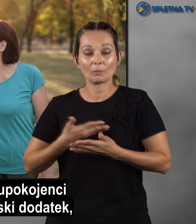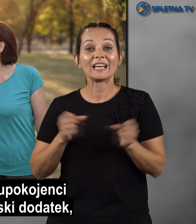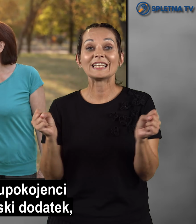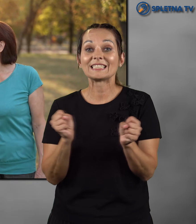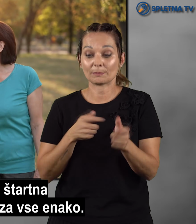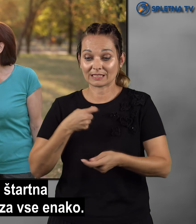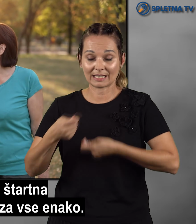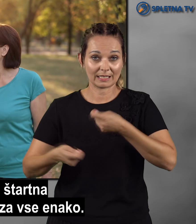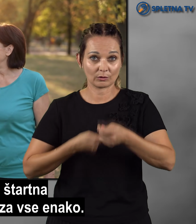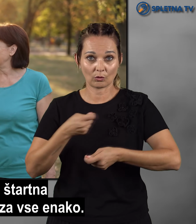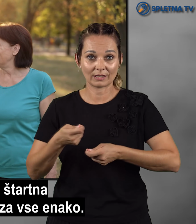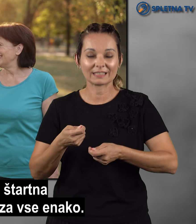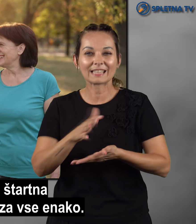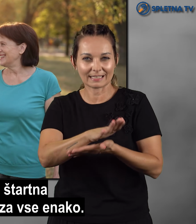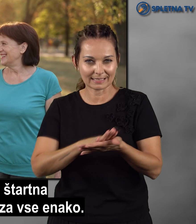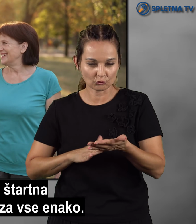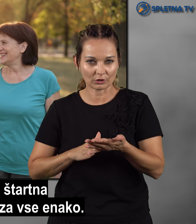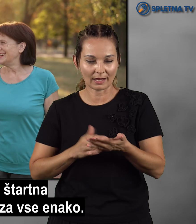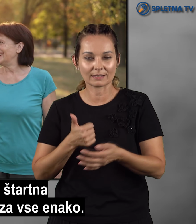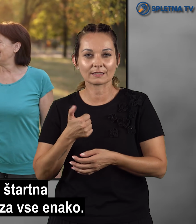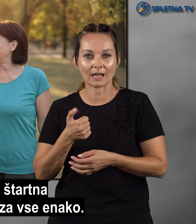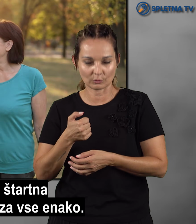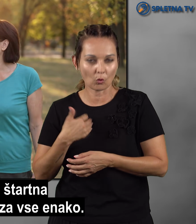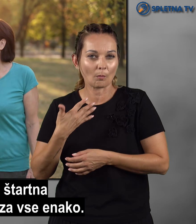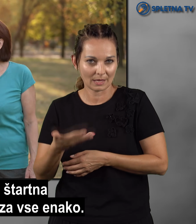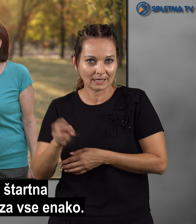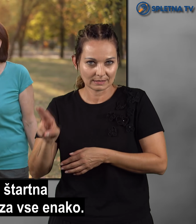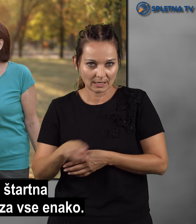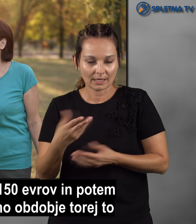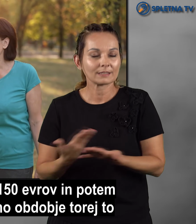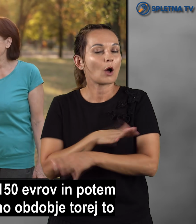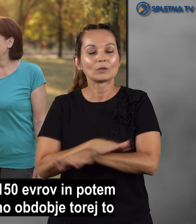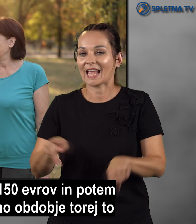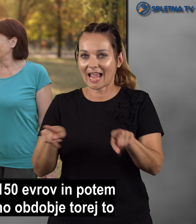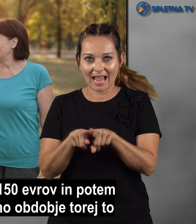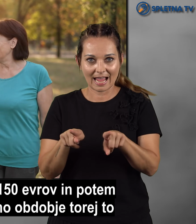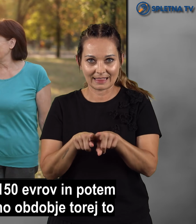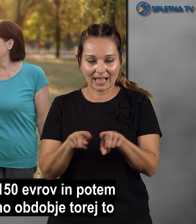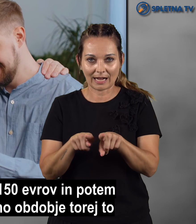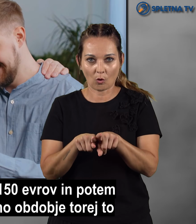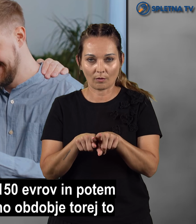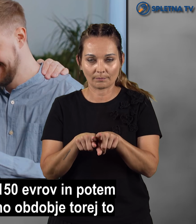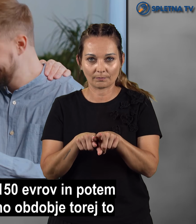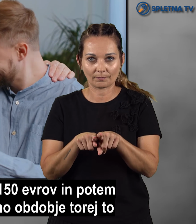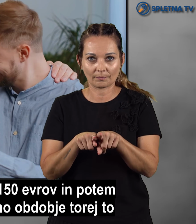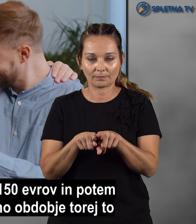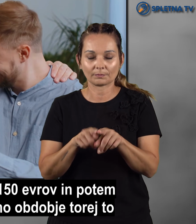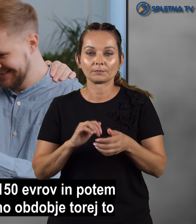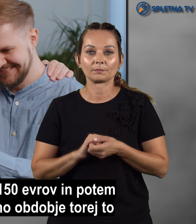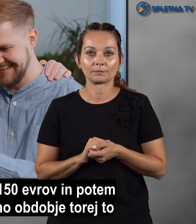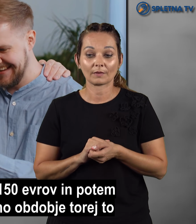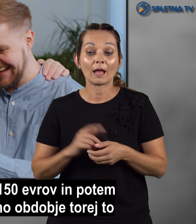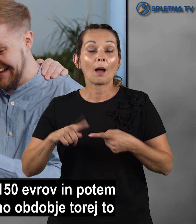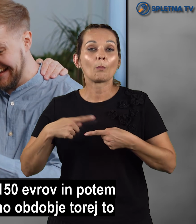zimski dodatek, katere štartna višina je sicer 150, za vse je enako, in štartna višina je 150